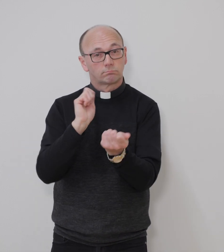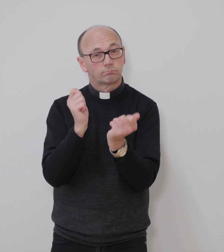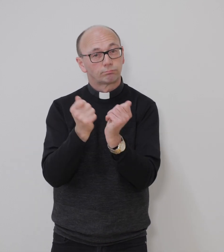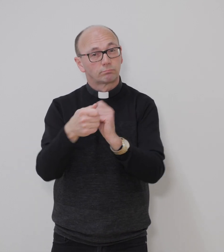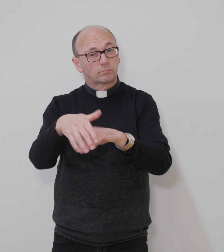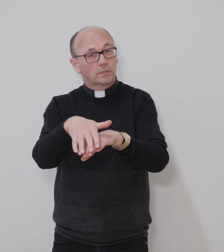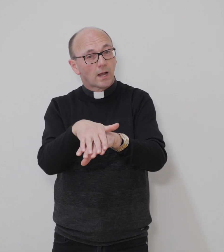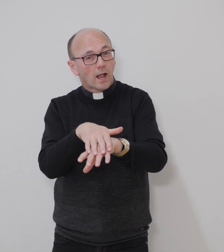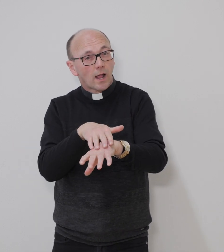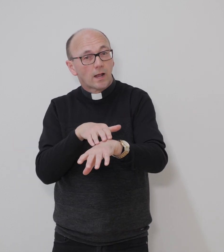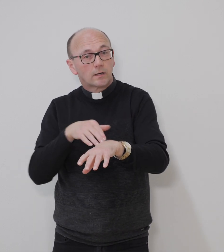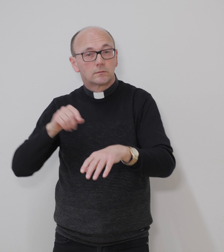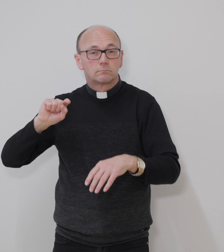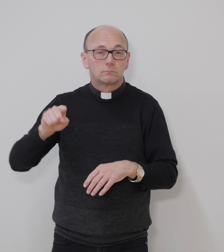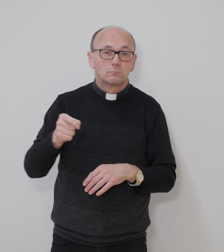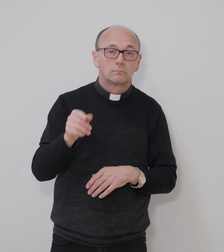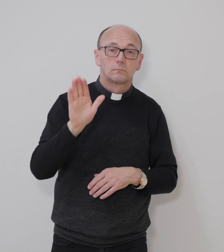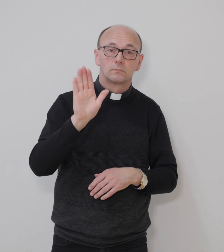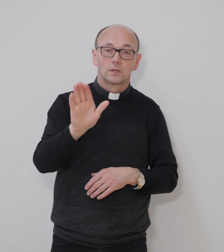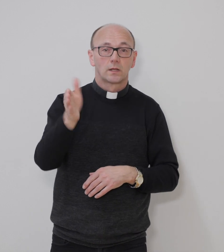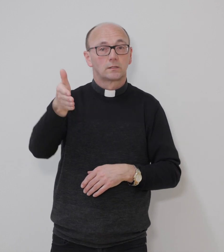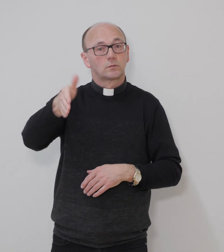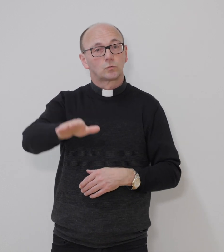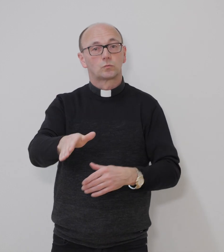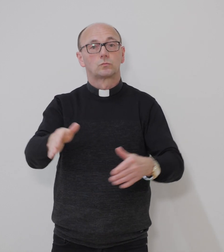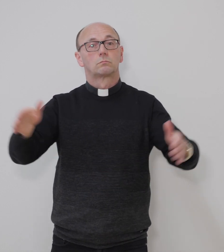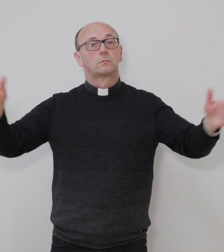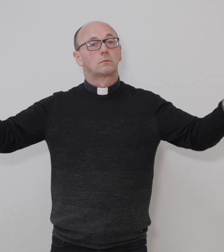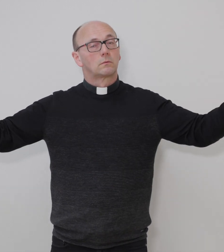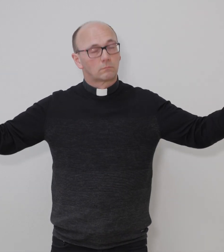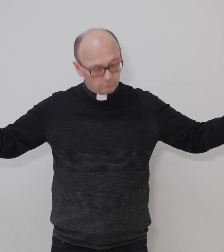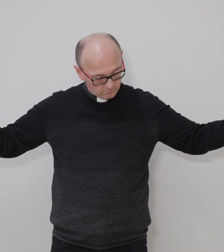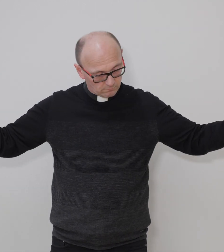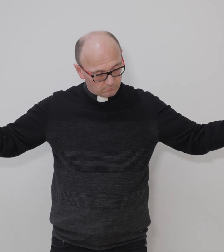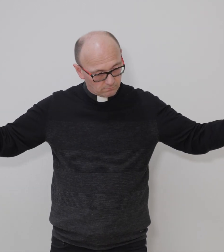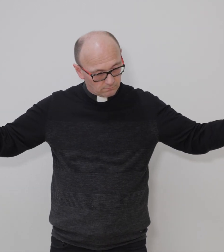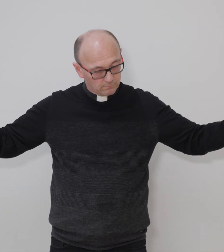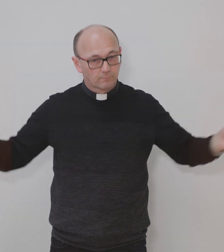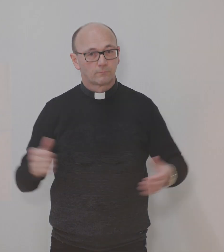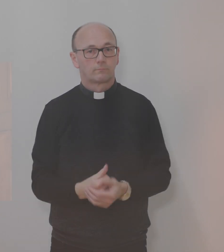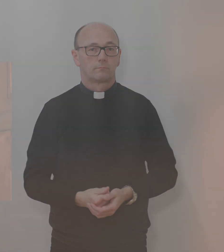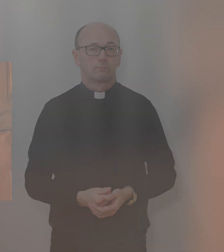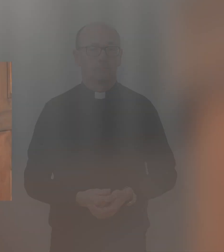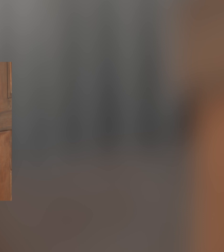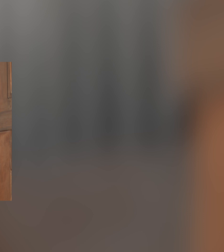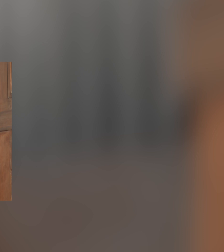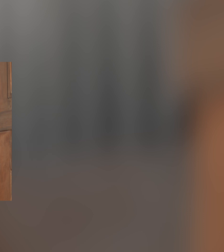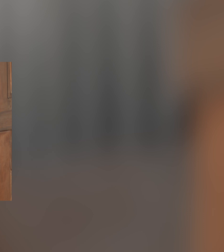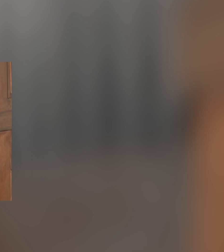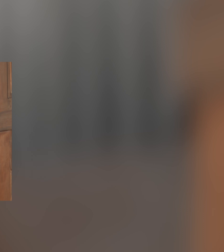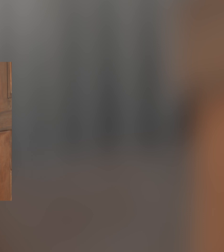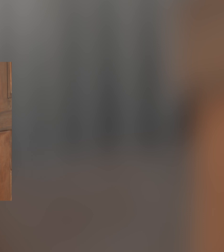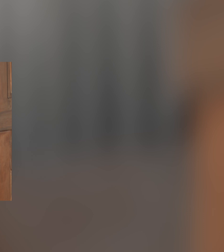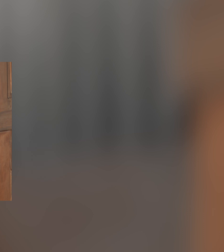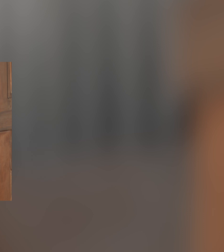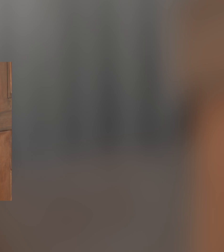sein. Herr Jesus, wende unsere Not zum Heil